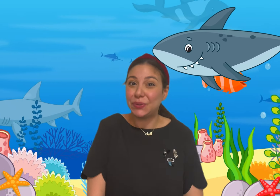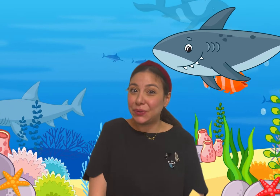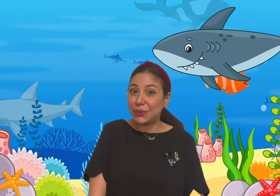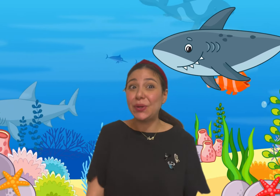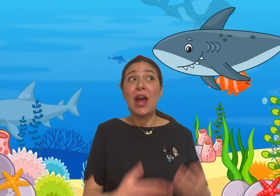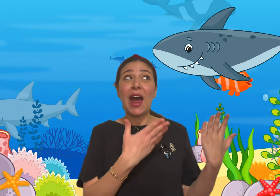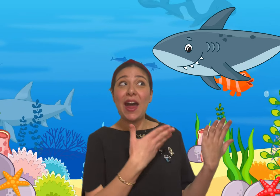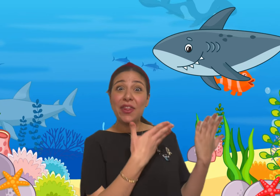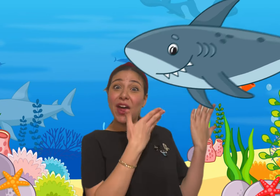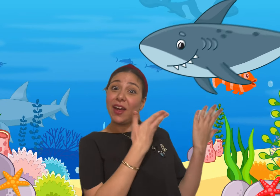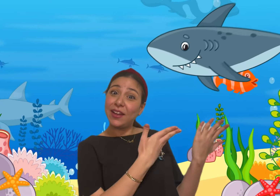هذا.